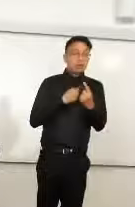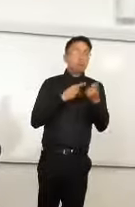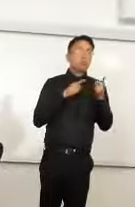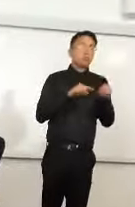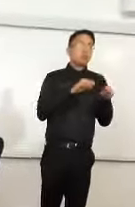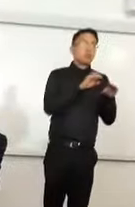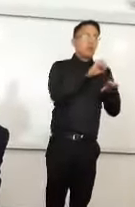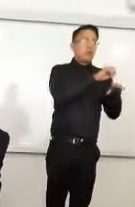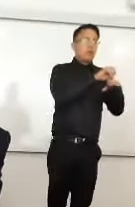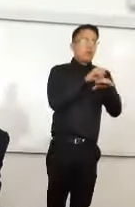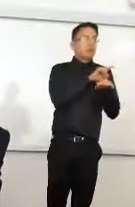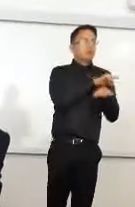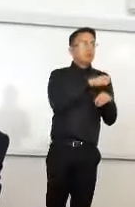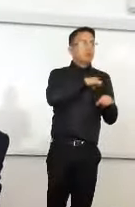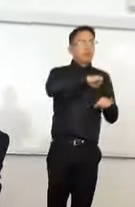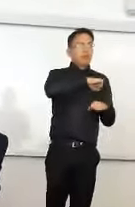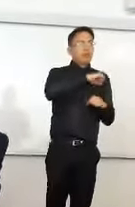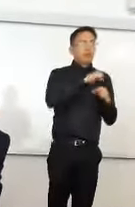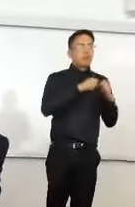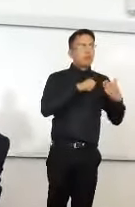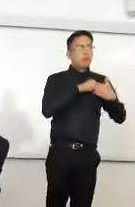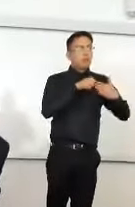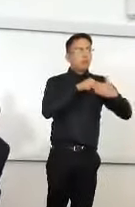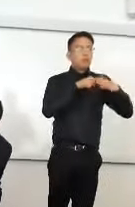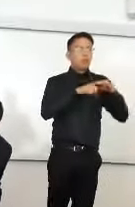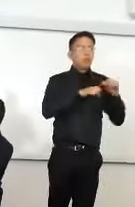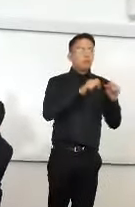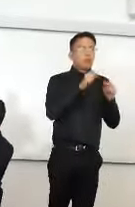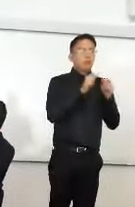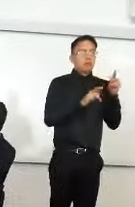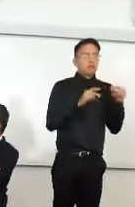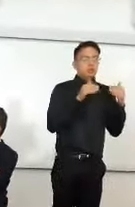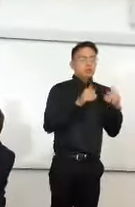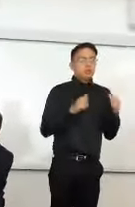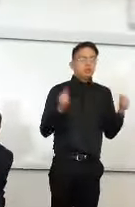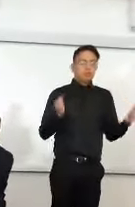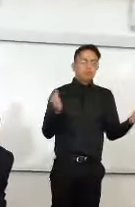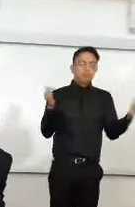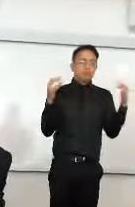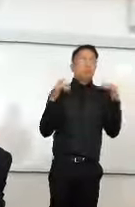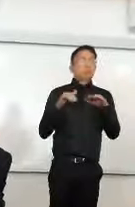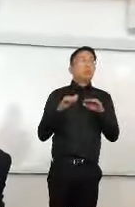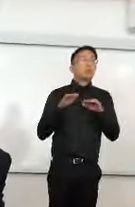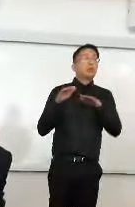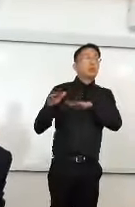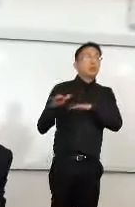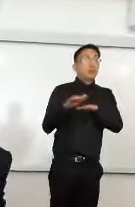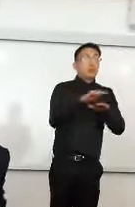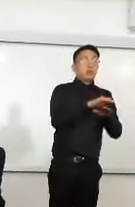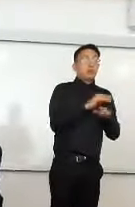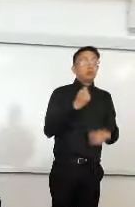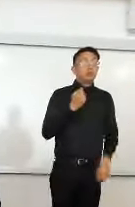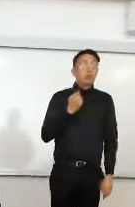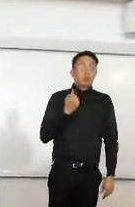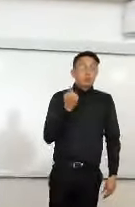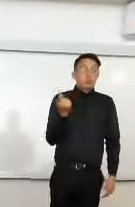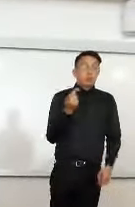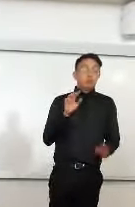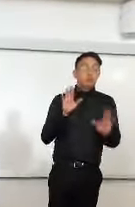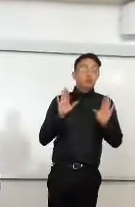personas con discapacidad. Sin embargo, valga aclarar que no fueron los únicos